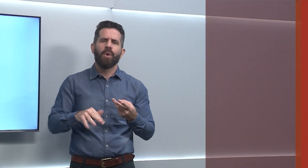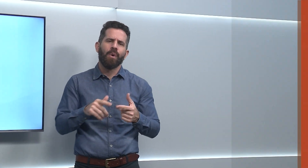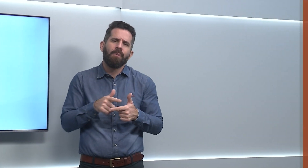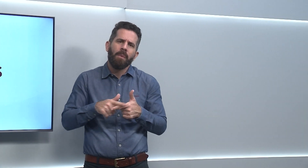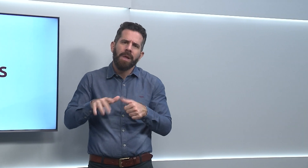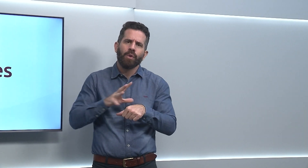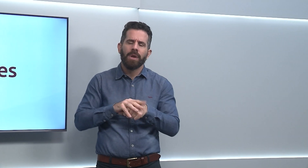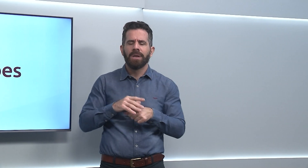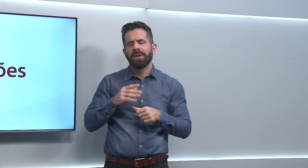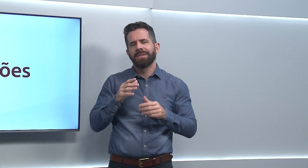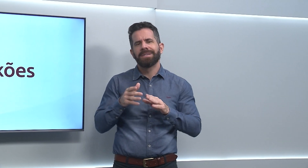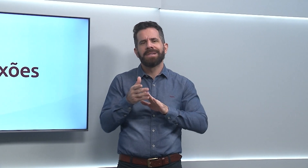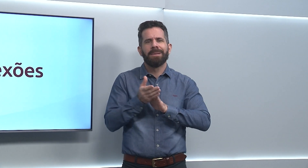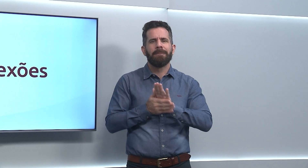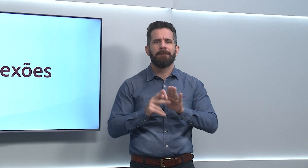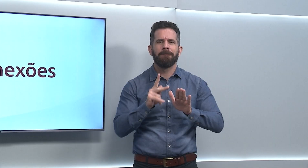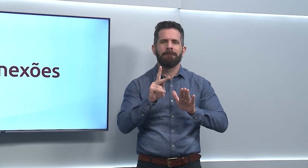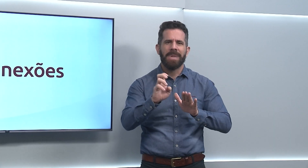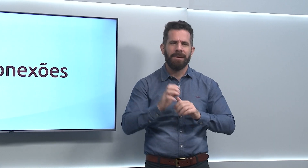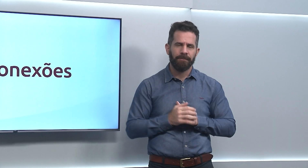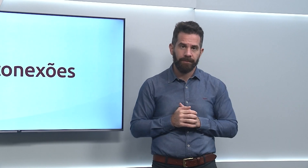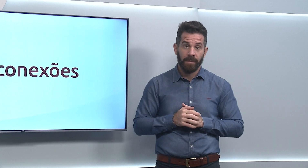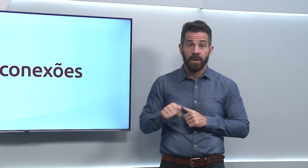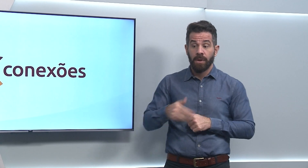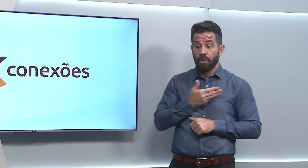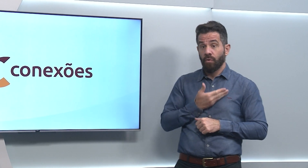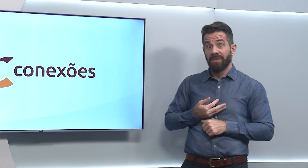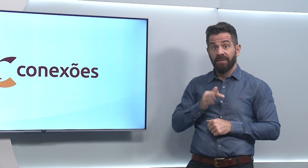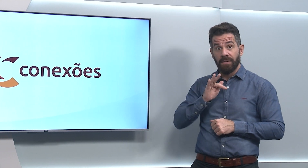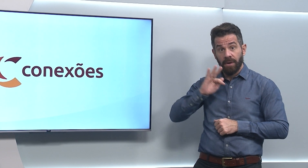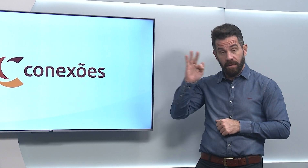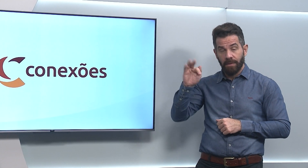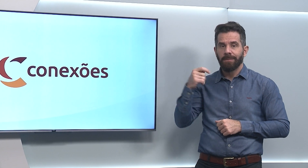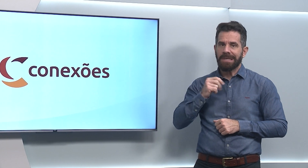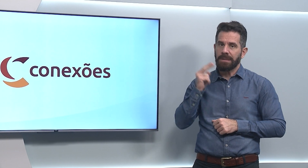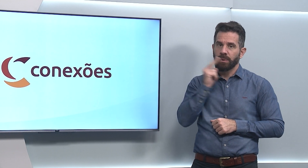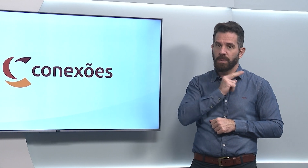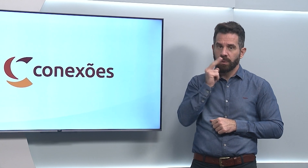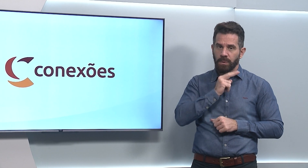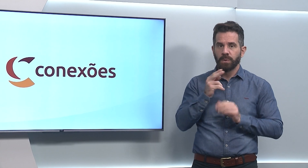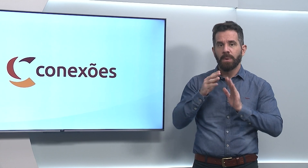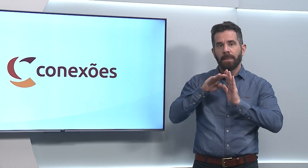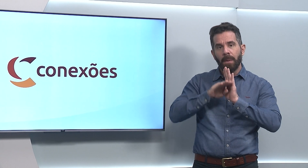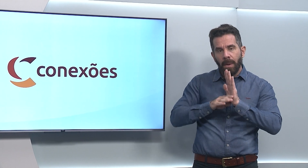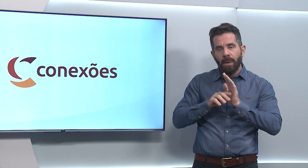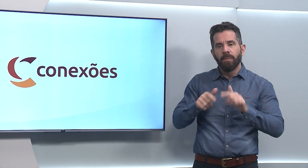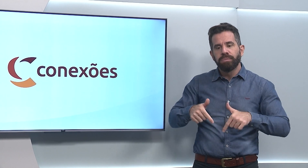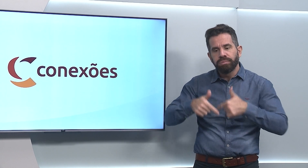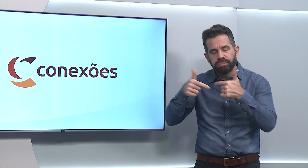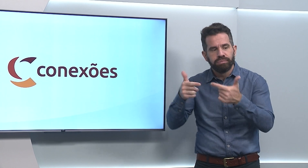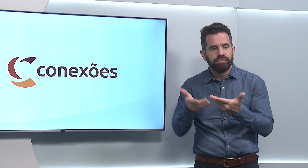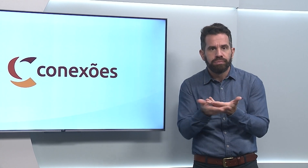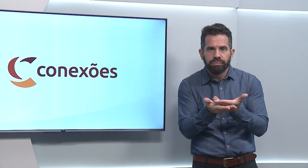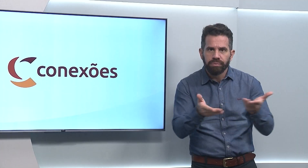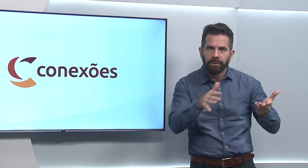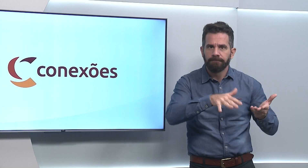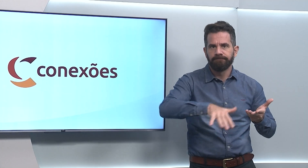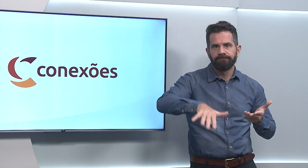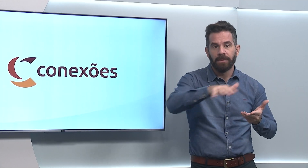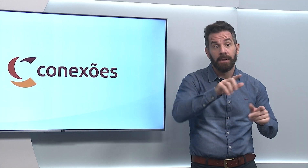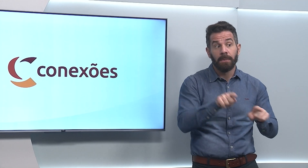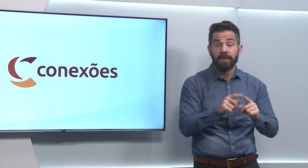dos dados, o governo federal defende a criação de políticas urgentes de cuidado e valorização da